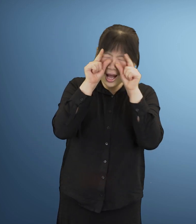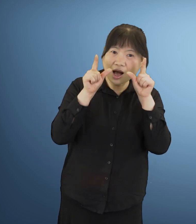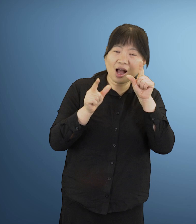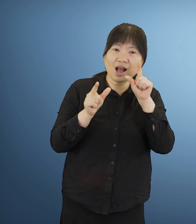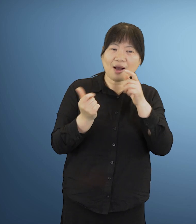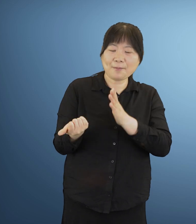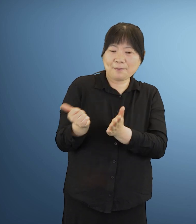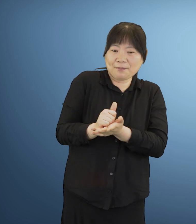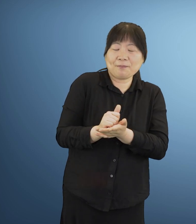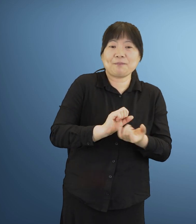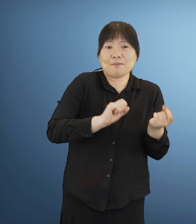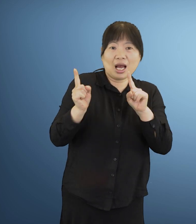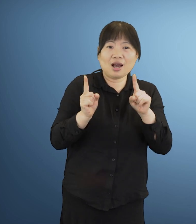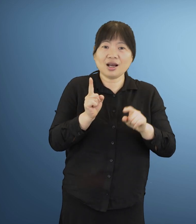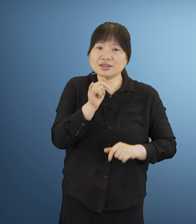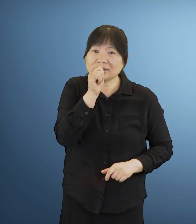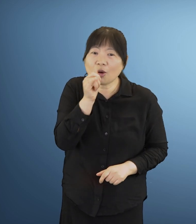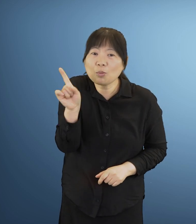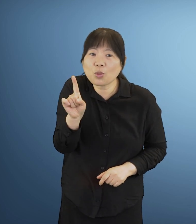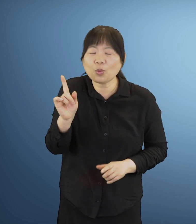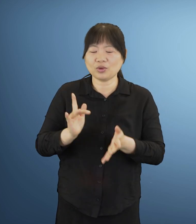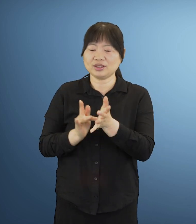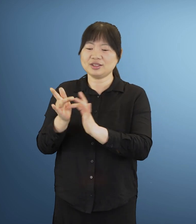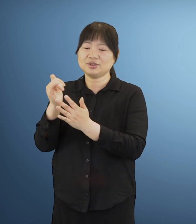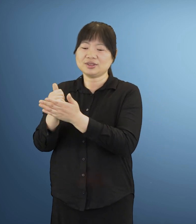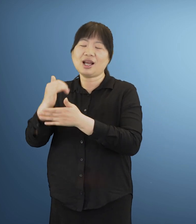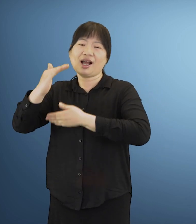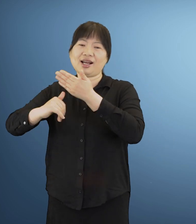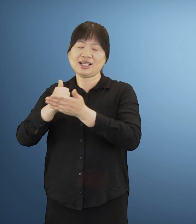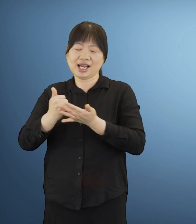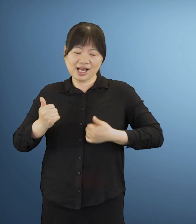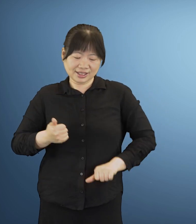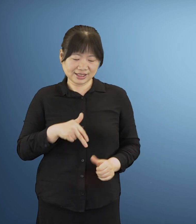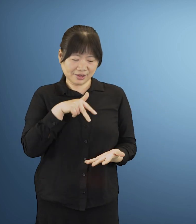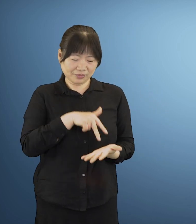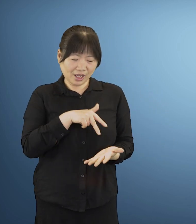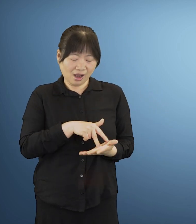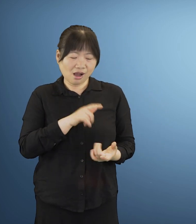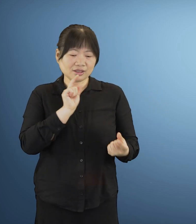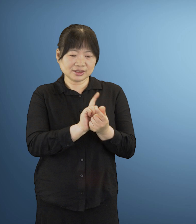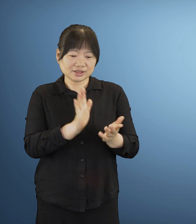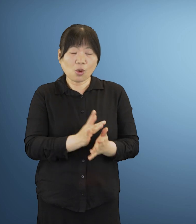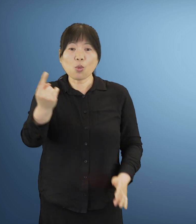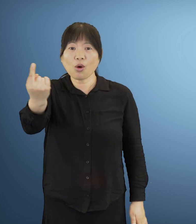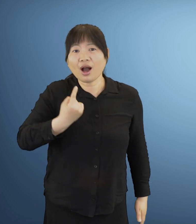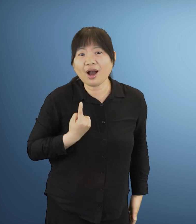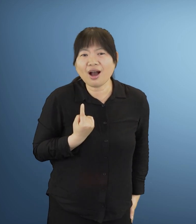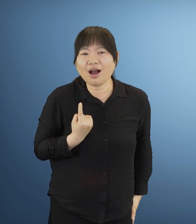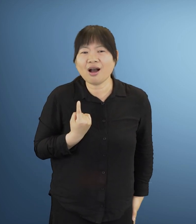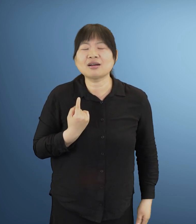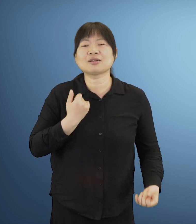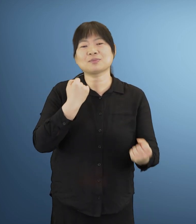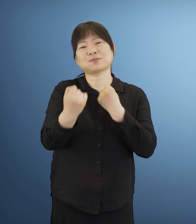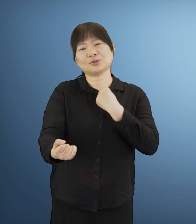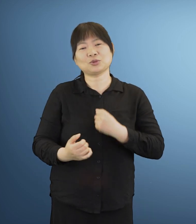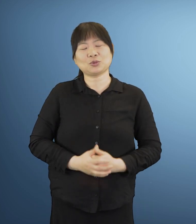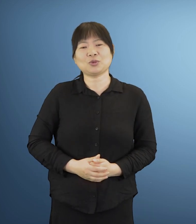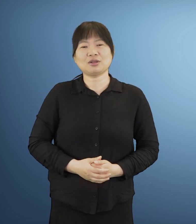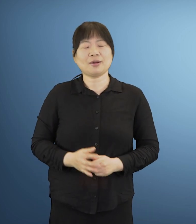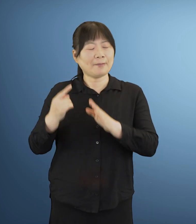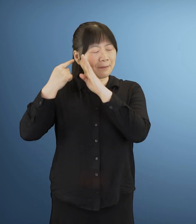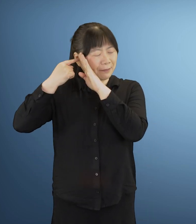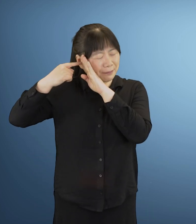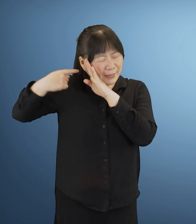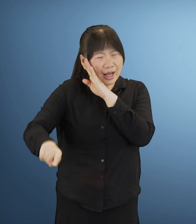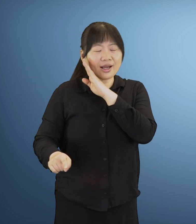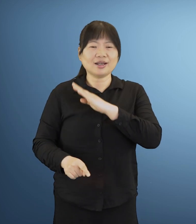그 예수님이 하나님의 아들로서 이 땅에 실제 오셨는데도 안 듣고